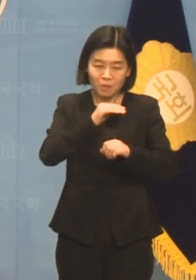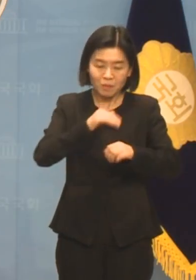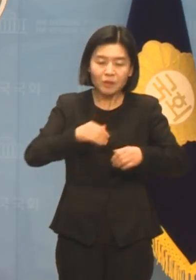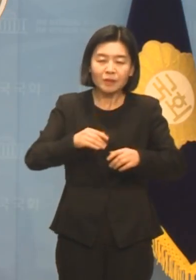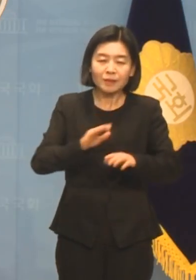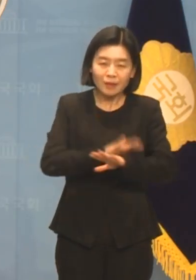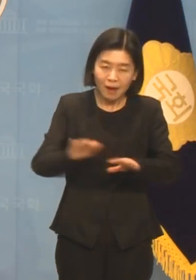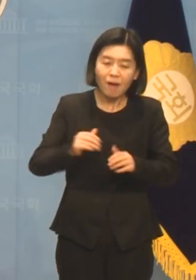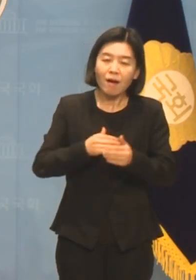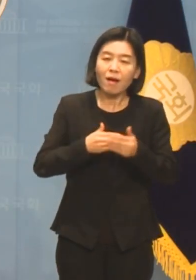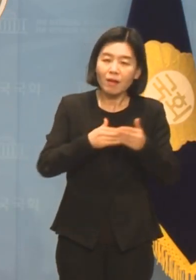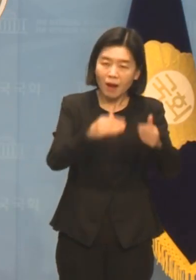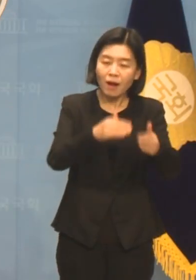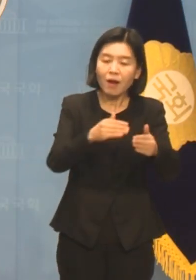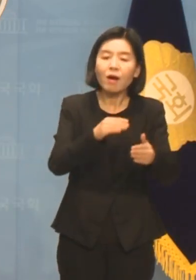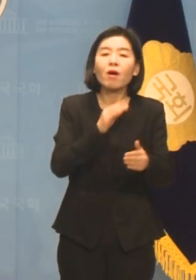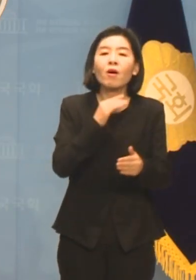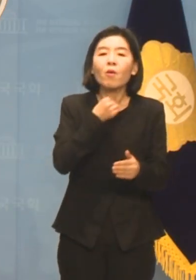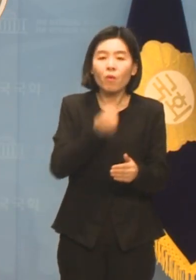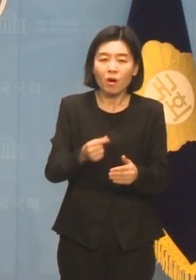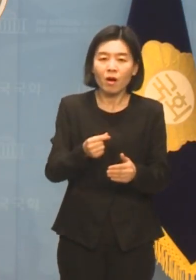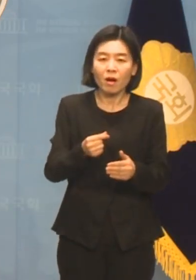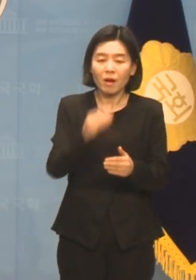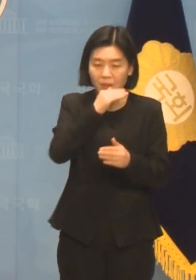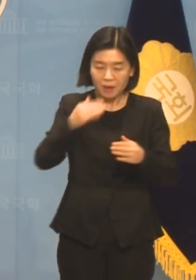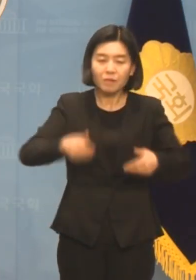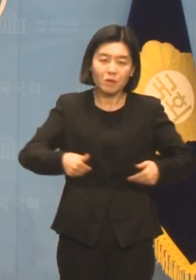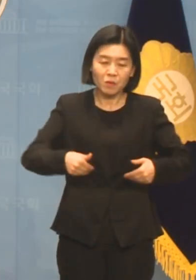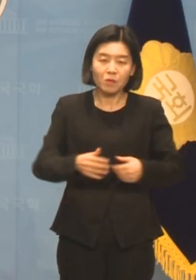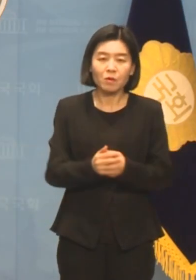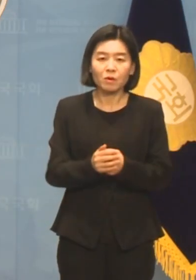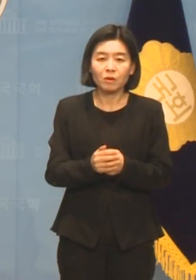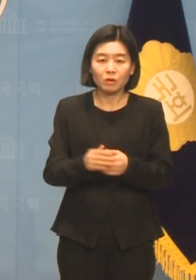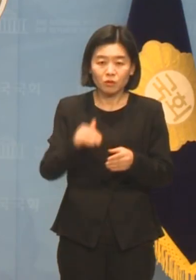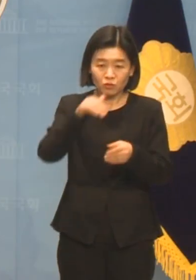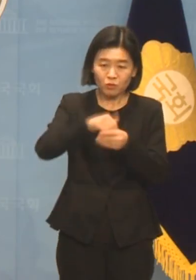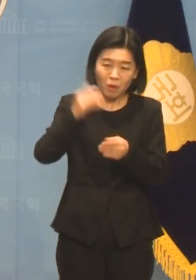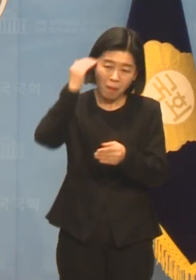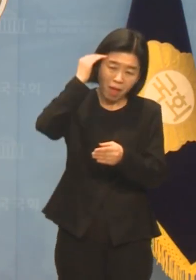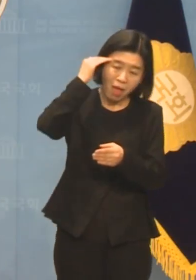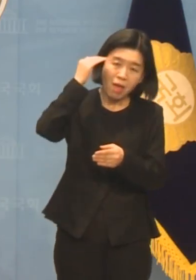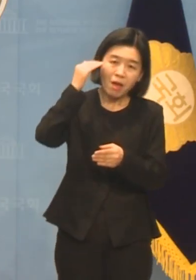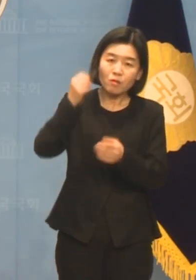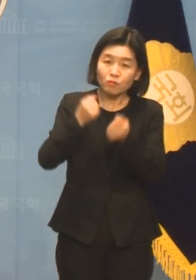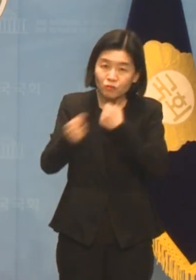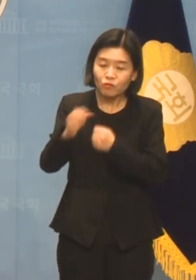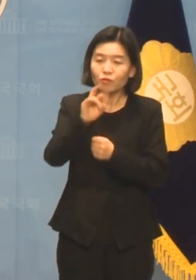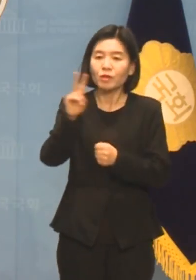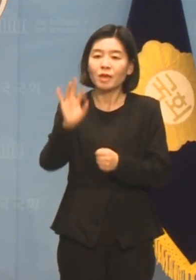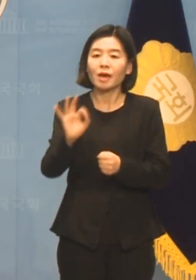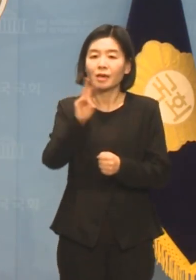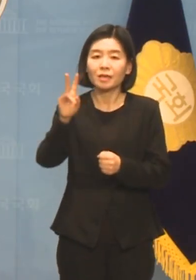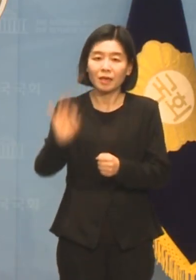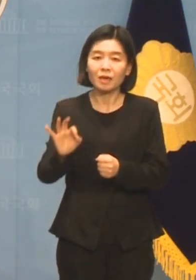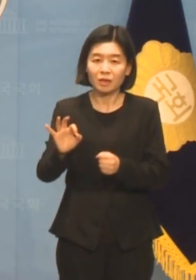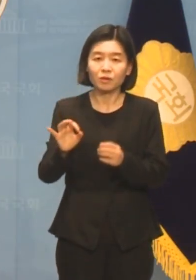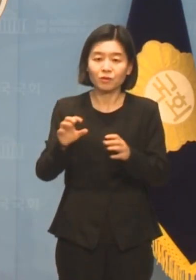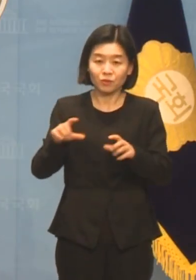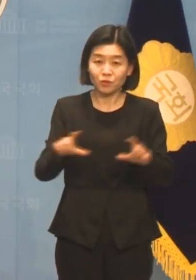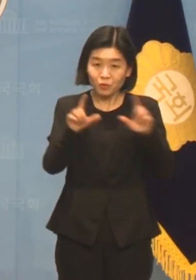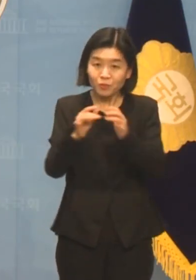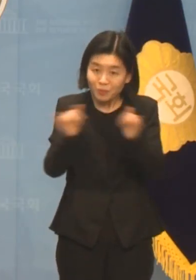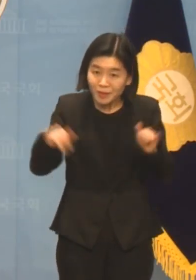참으로 아쉽지만 갖은 투표 방해에도 불구하고 양양 군민들은 풀뿌리 민주주의의